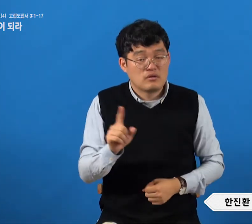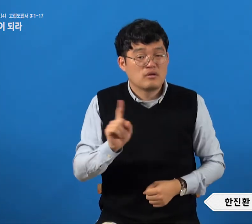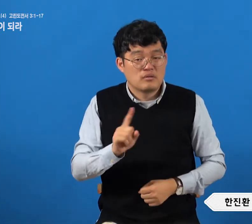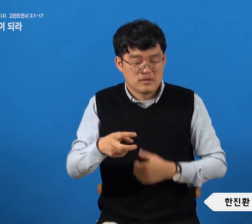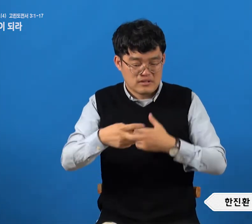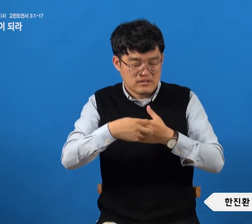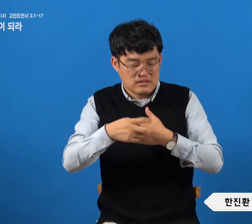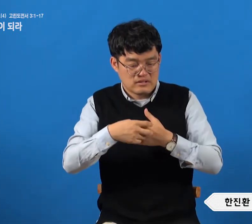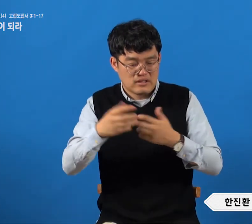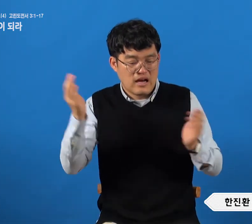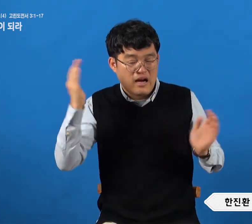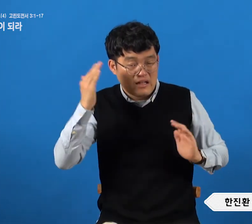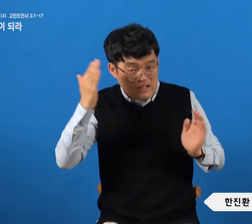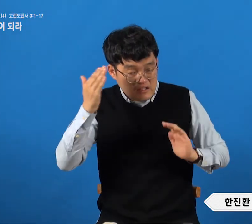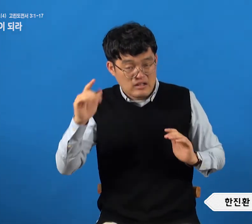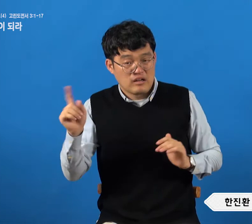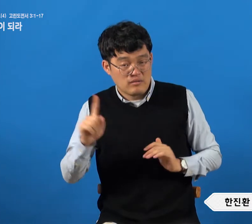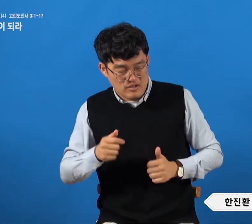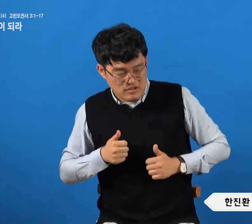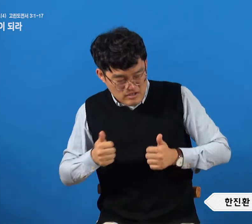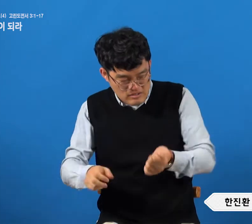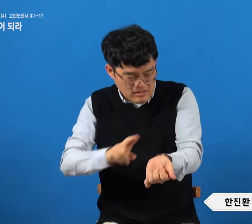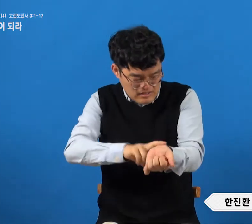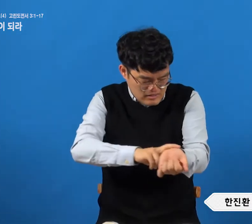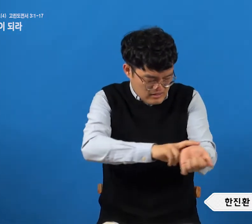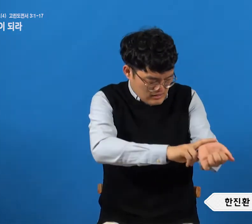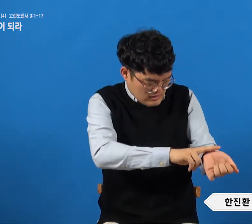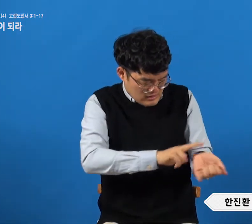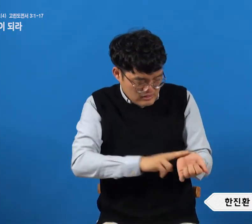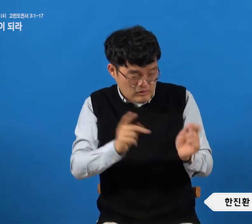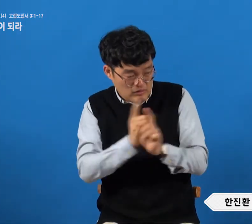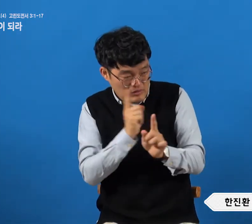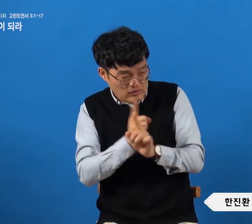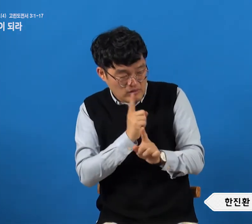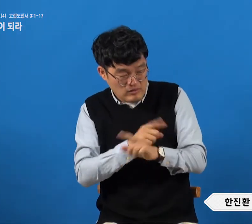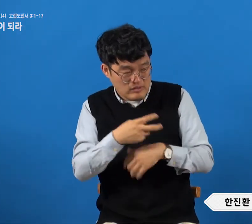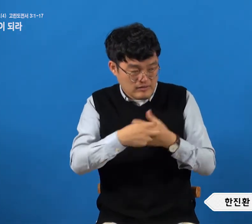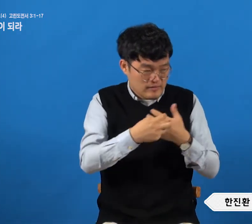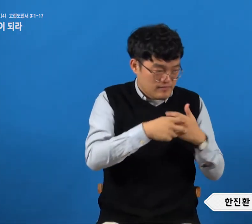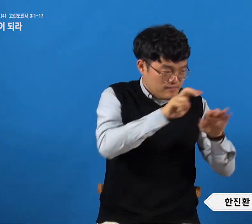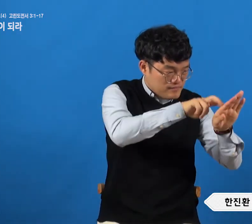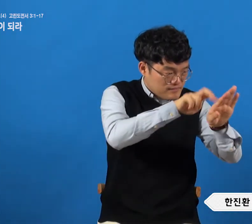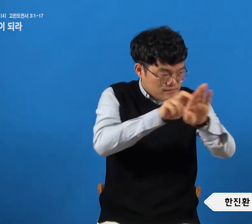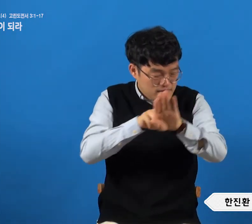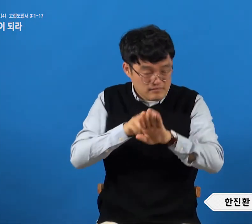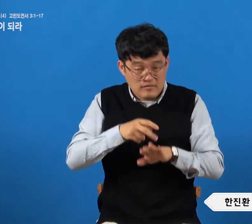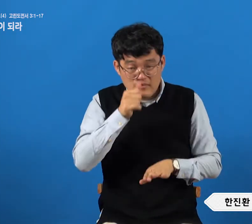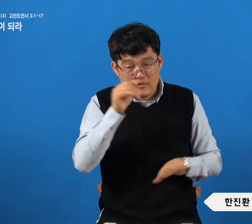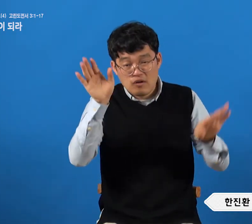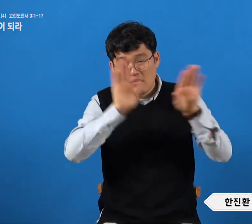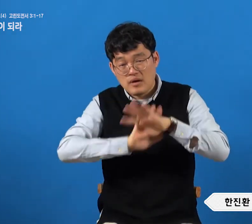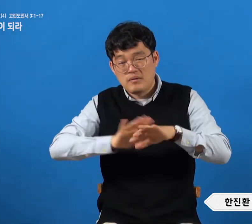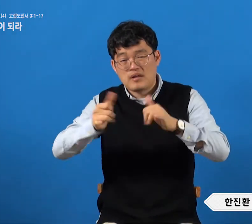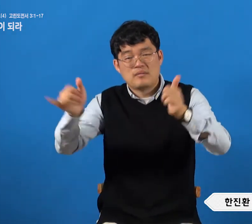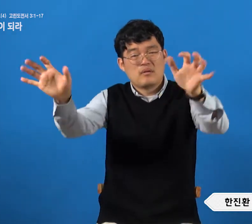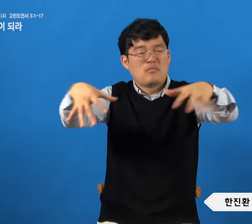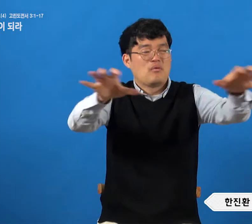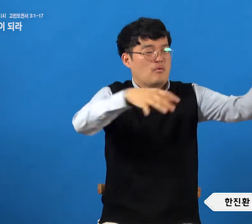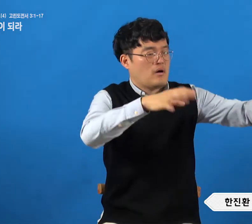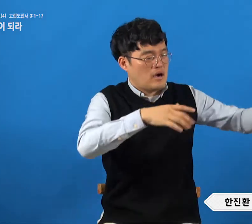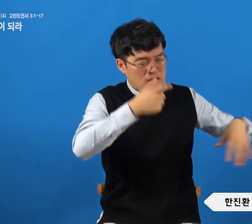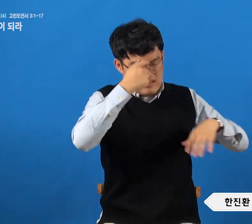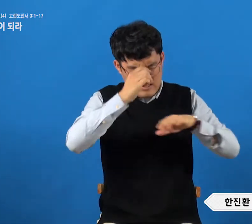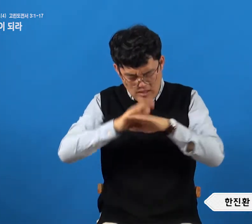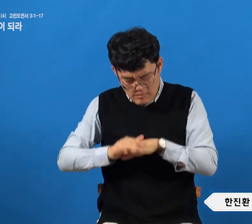또 의대생들은 아직까지 돌팔인데도 그냥 열심히 진료도 하고, 밤이면 마을 사람들 다 불러 모아서 그냥